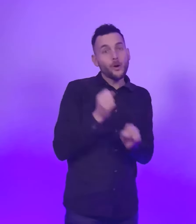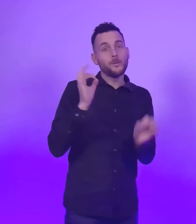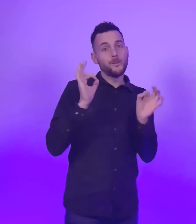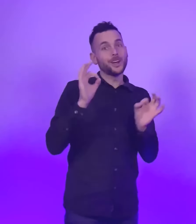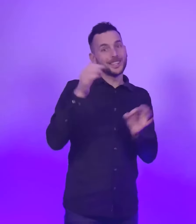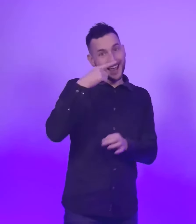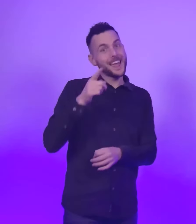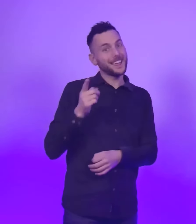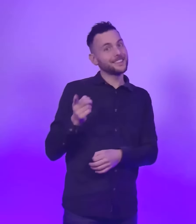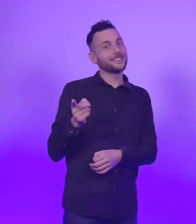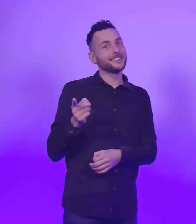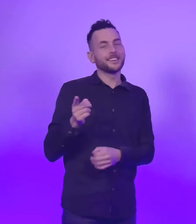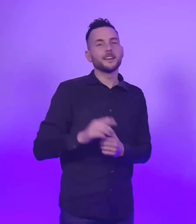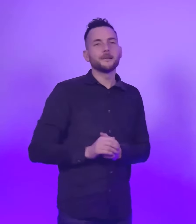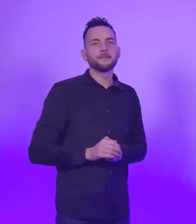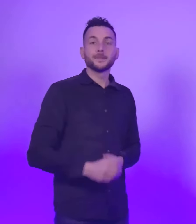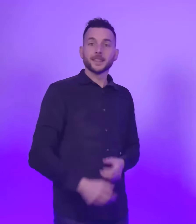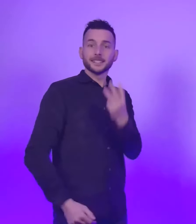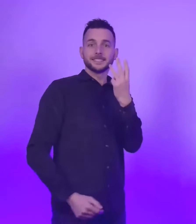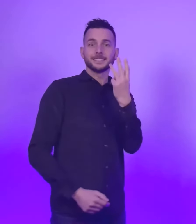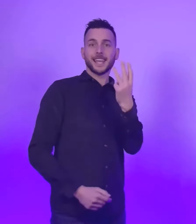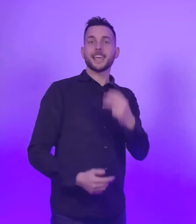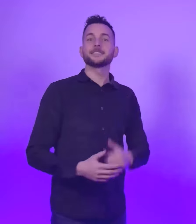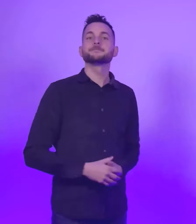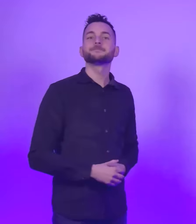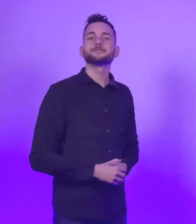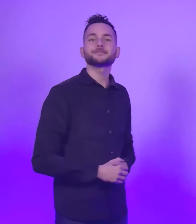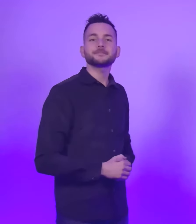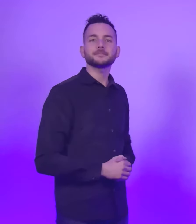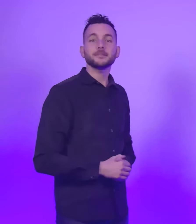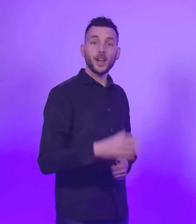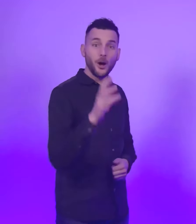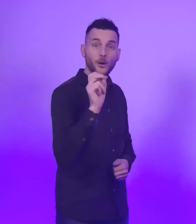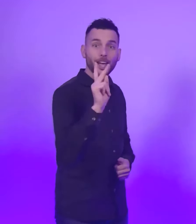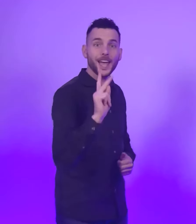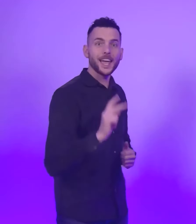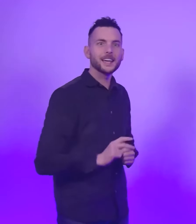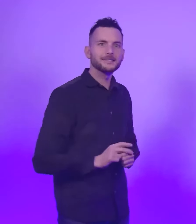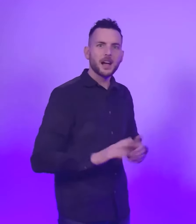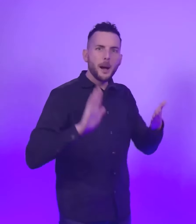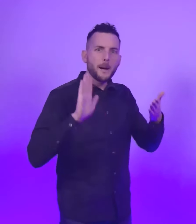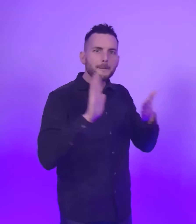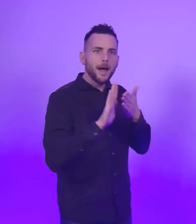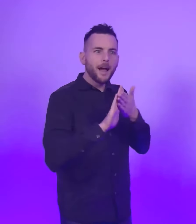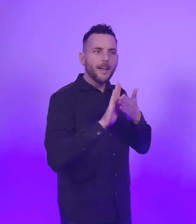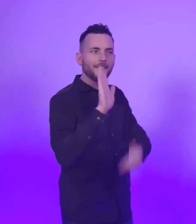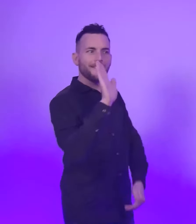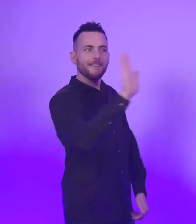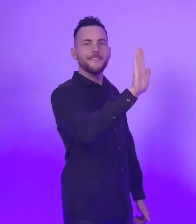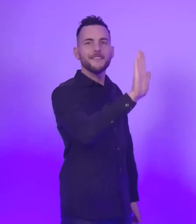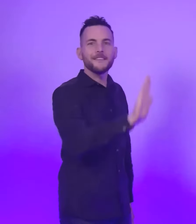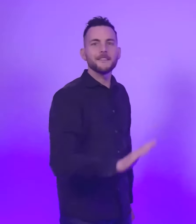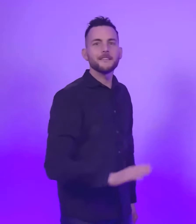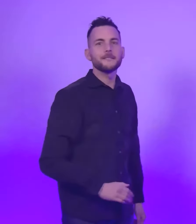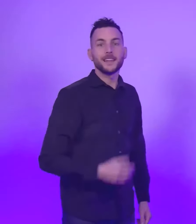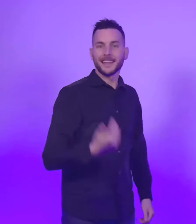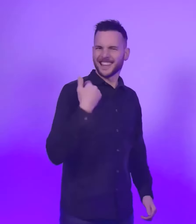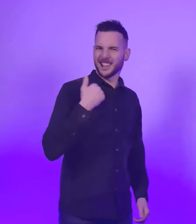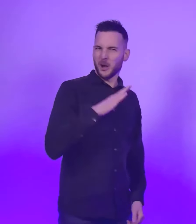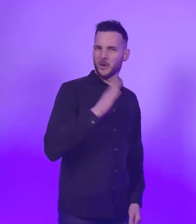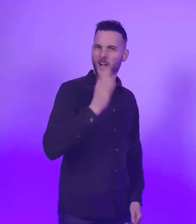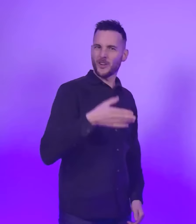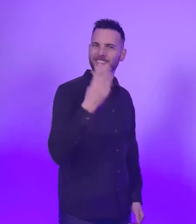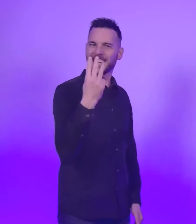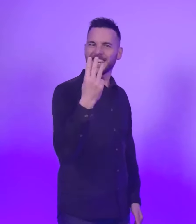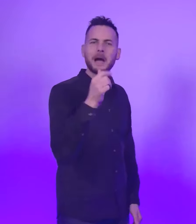hè? Een 3! Een 3! Oké. Oké, plak hem erop. Yes. Hé, net hadden we ook al een 3. Oh, dat is grappig.